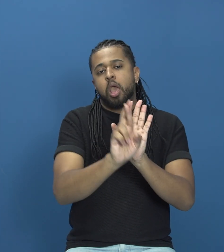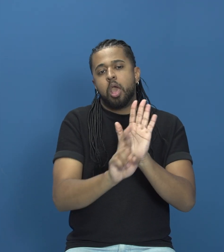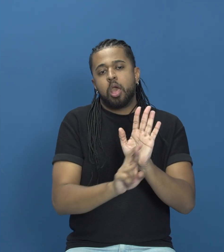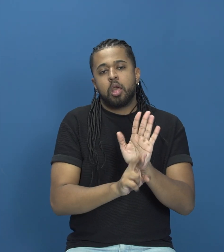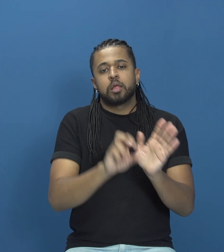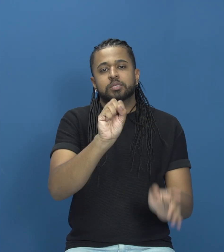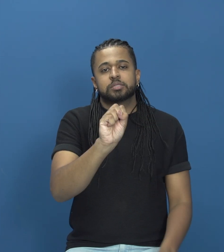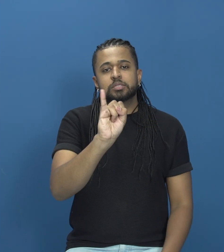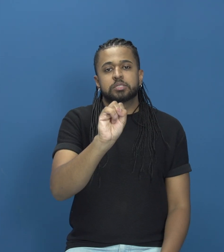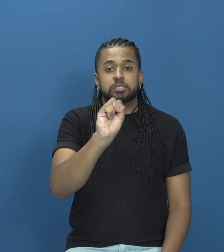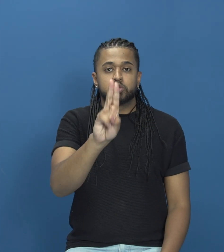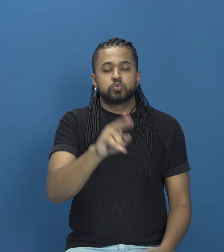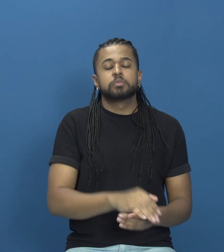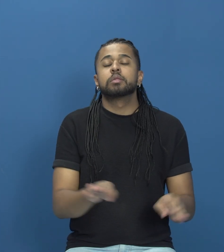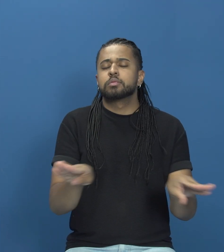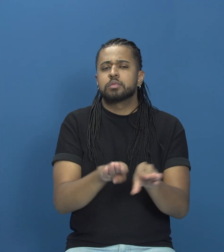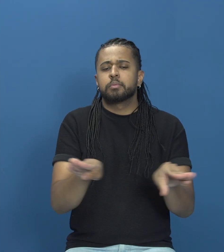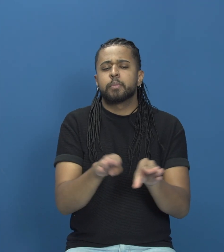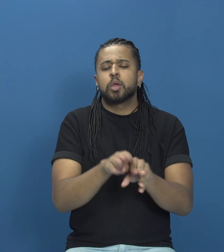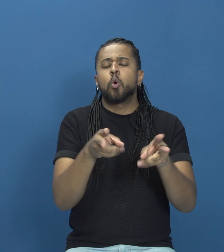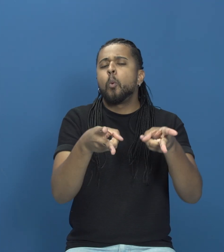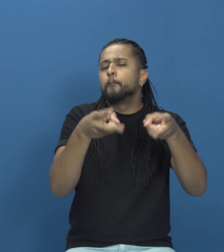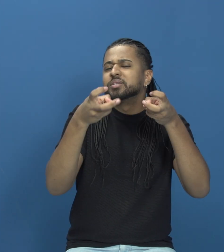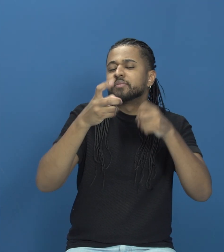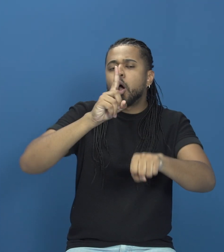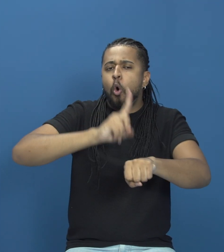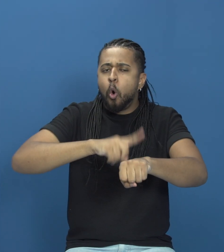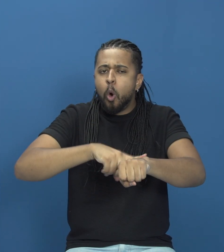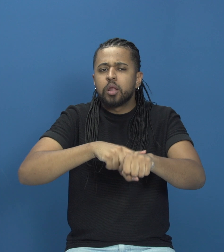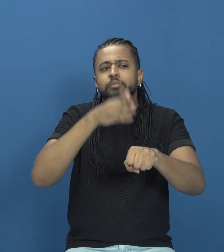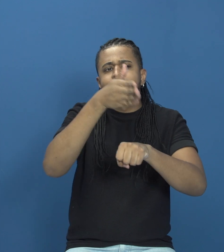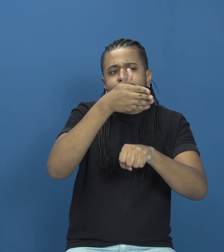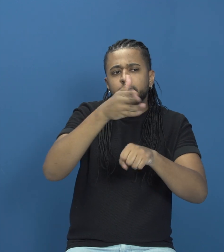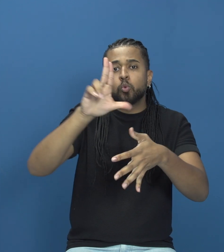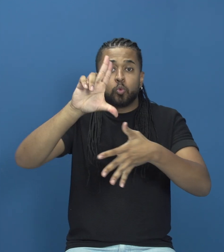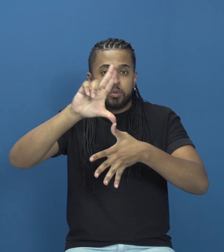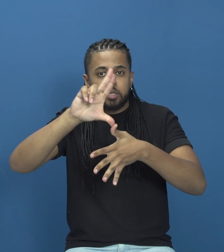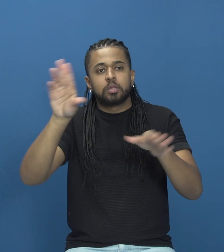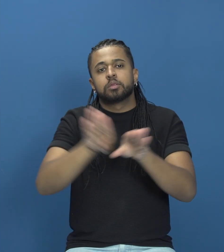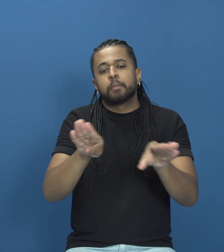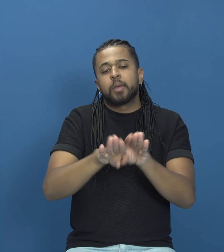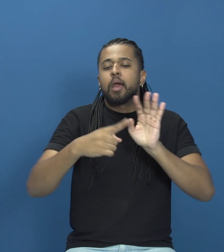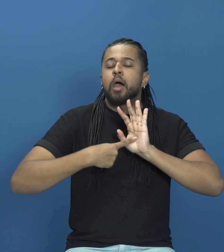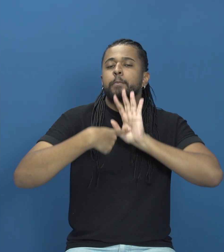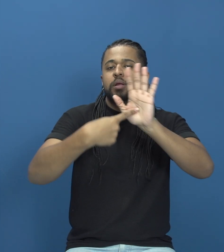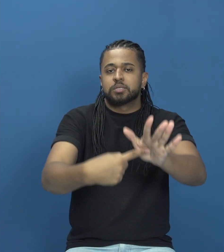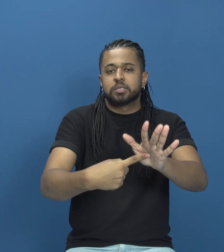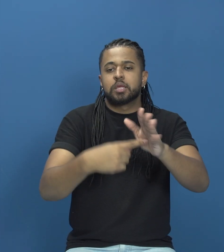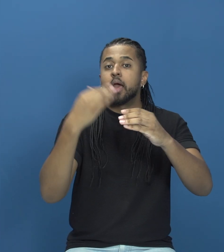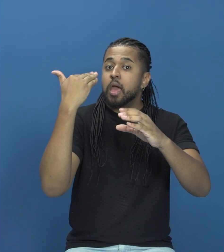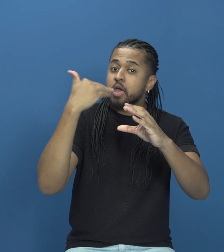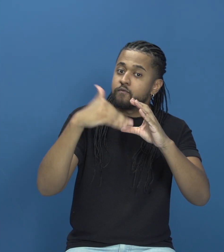o SISU, bem como observar os horários de atendimento na UNILA e apresentar,